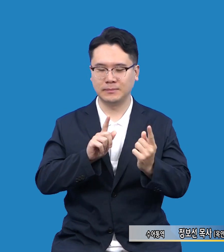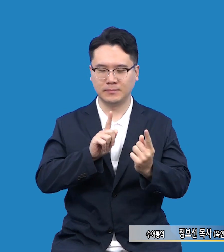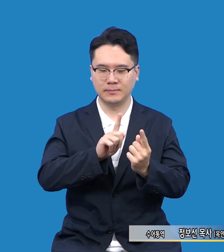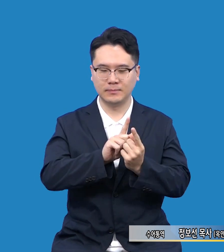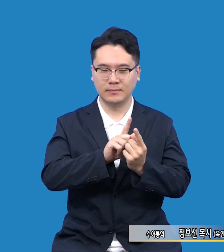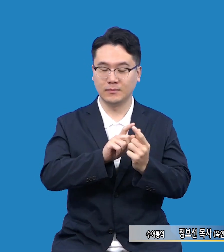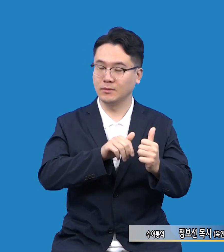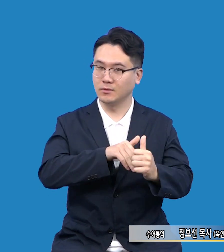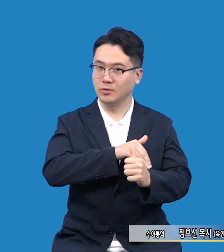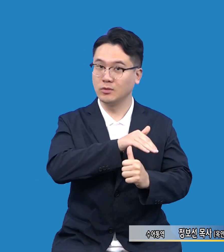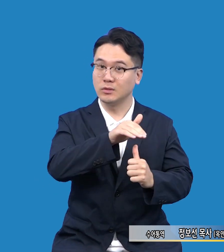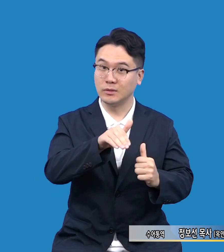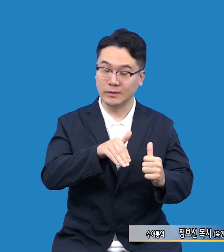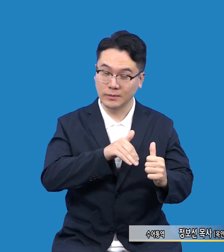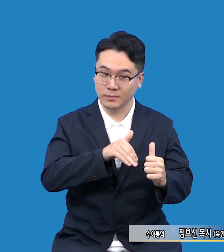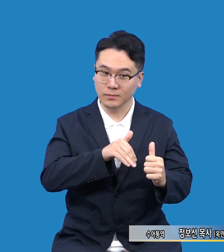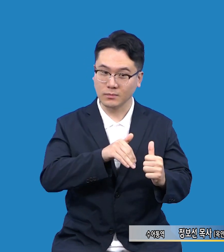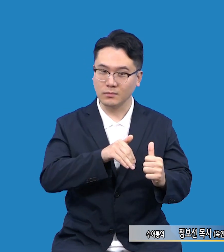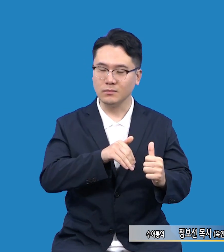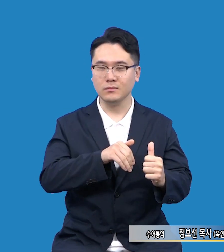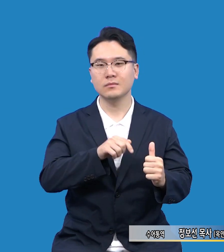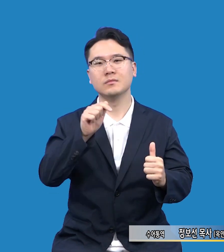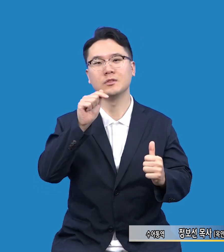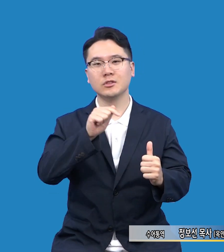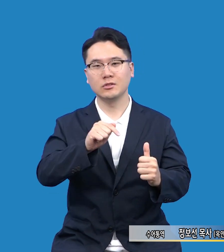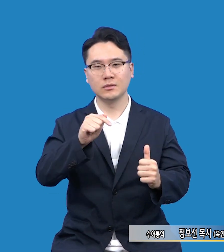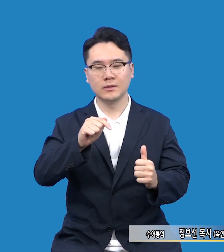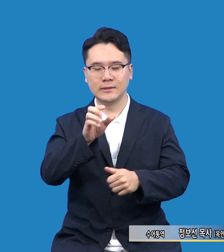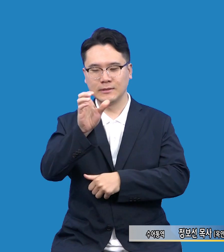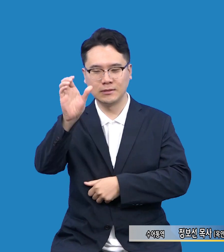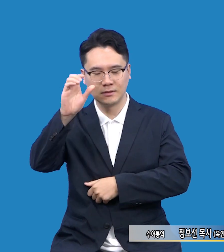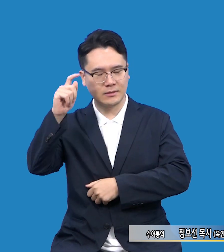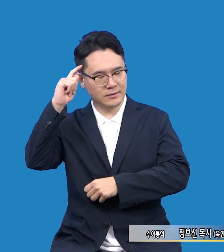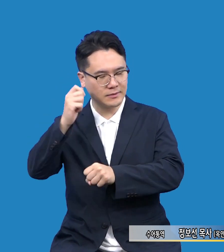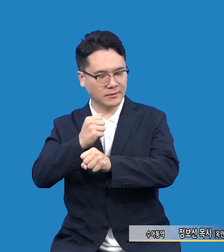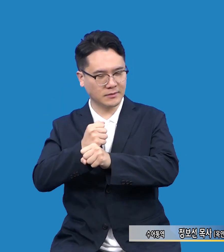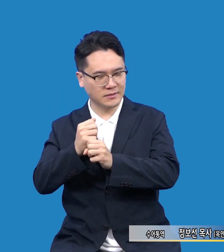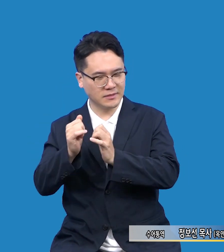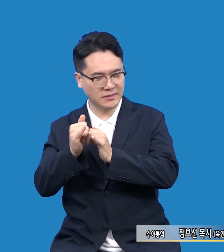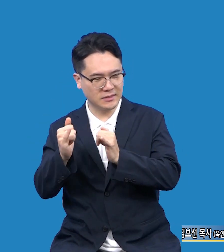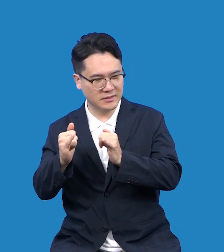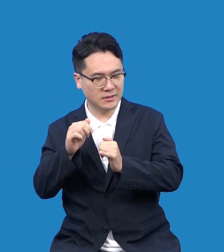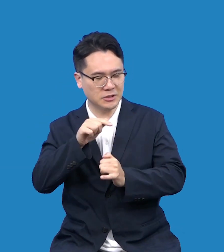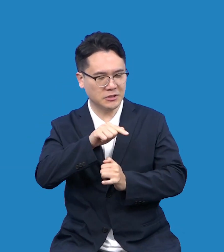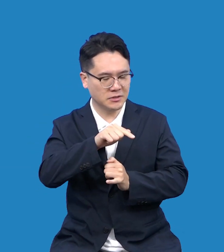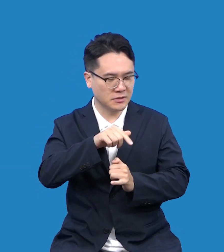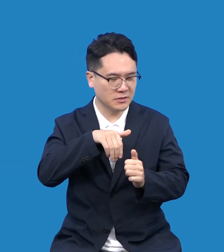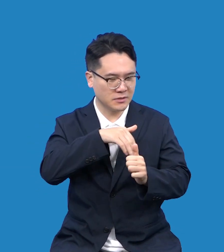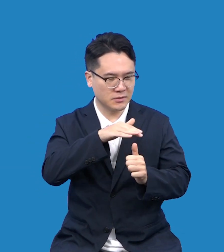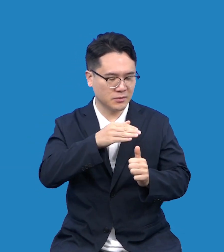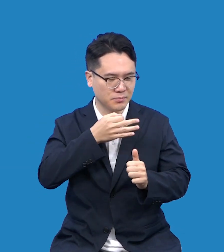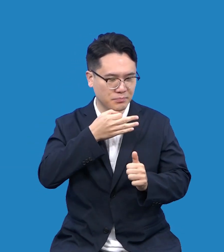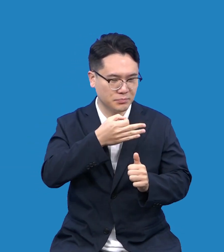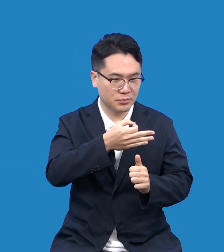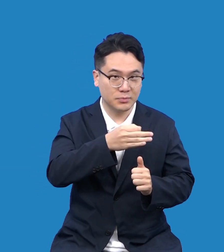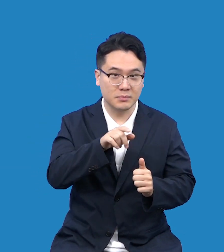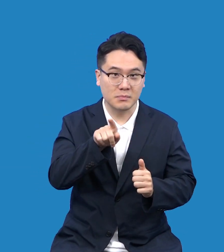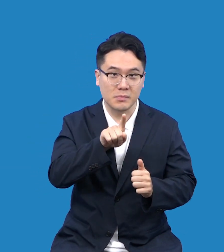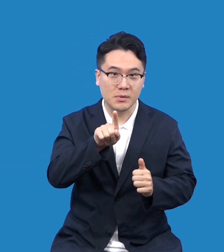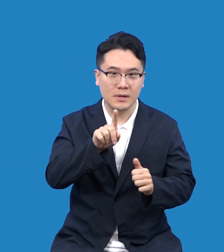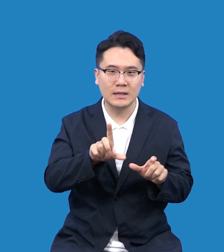현실, 이 현실을 가리켜 신학자들은 삶의 정황 혹은 삶의 현실,